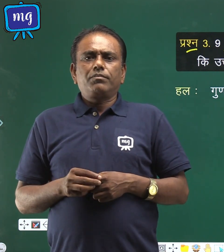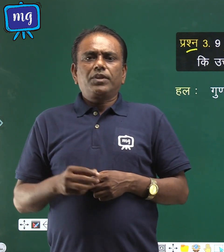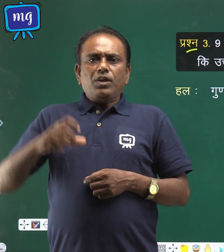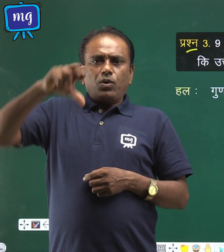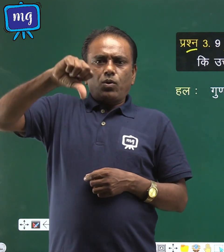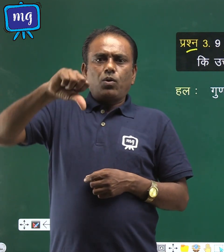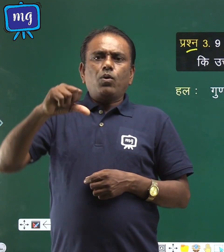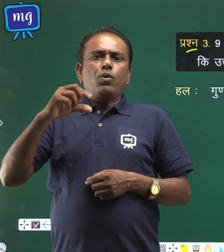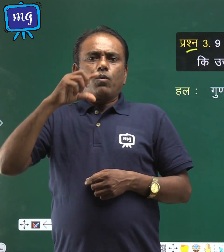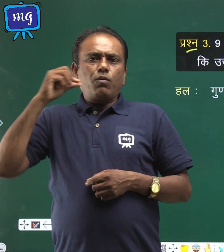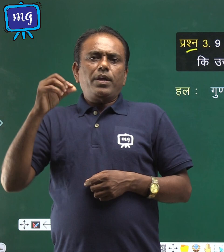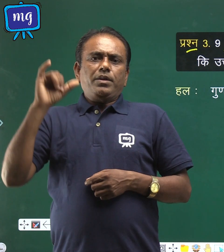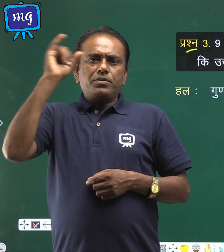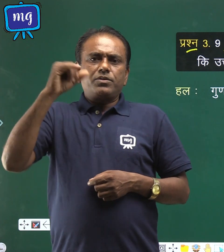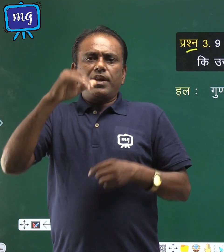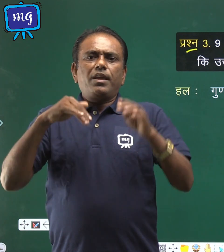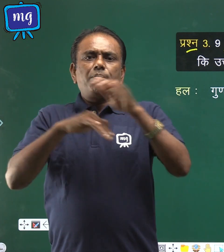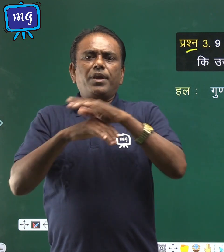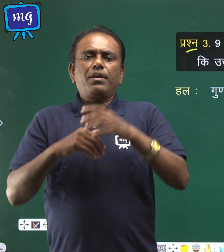9 व 6 में